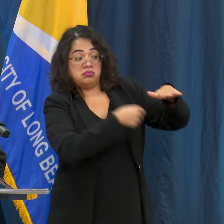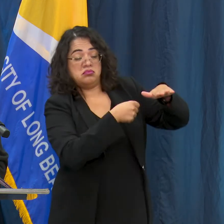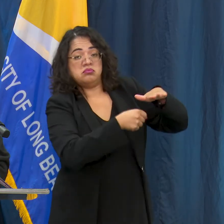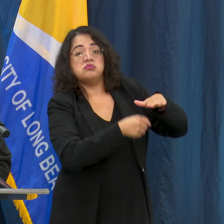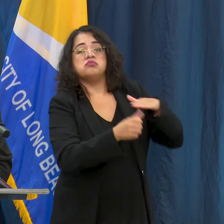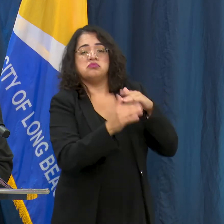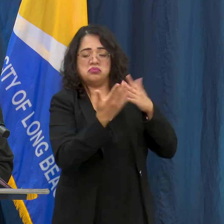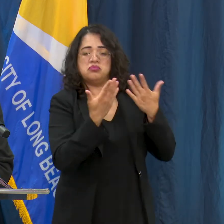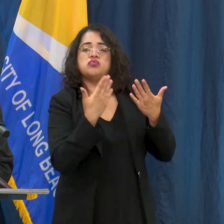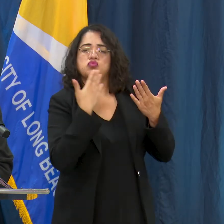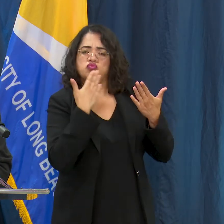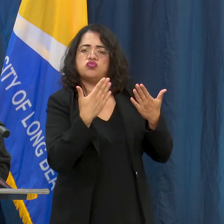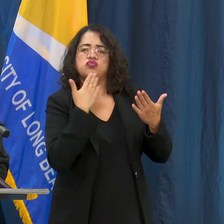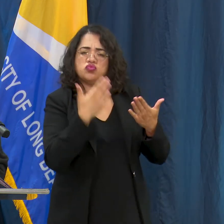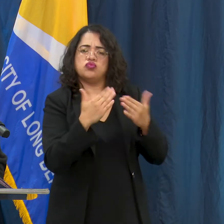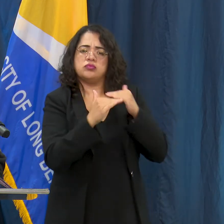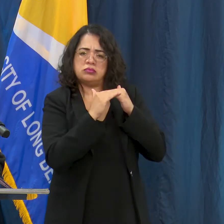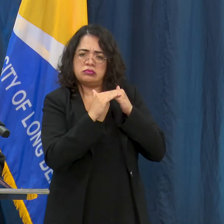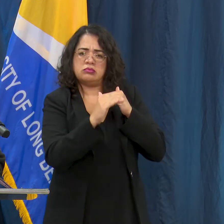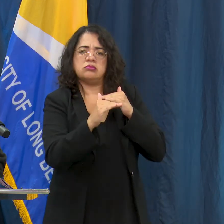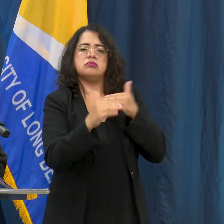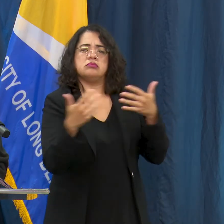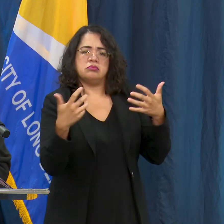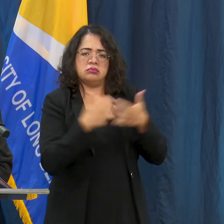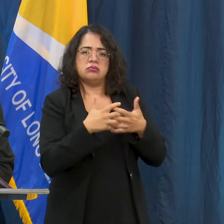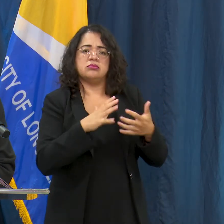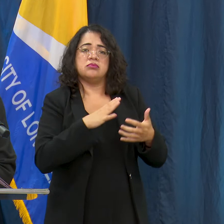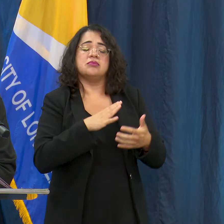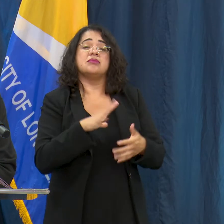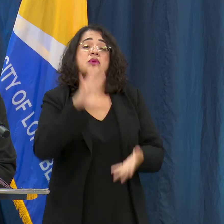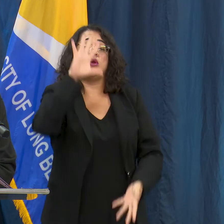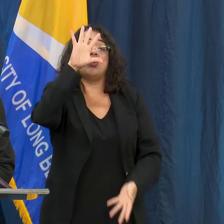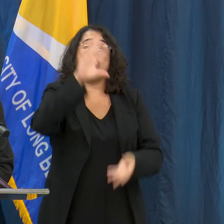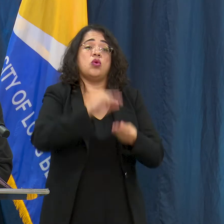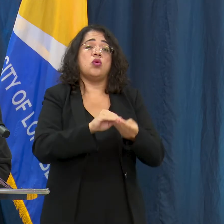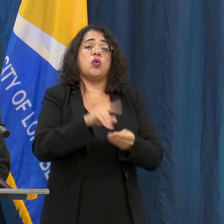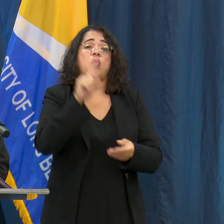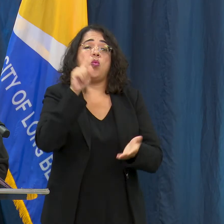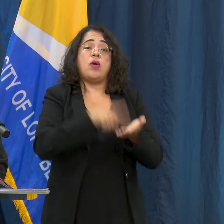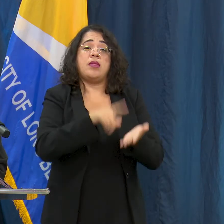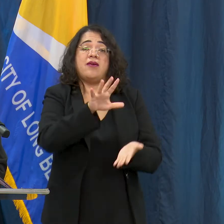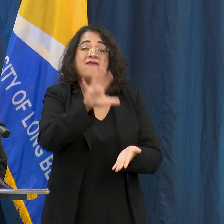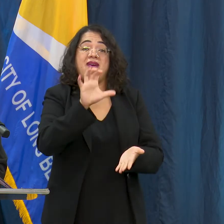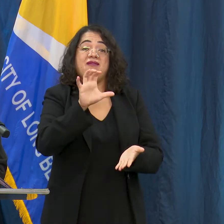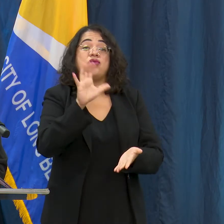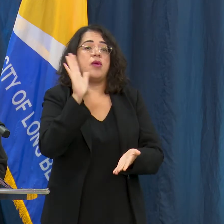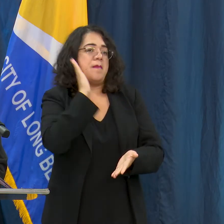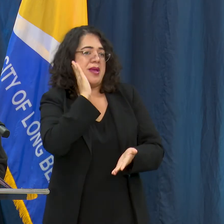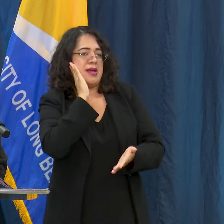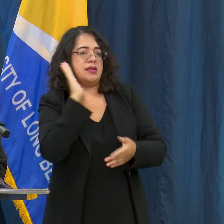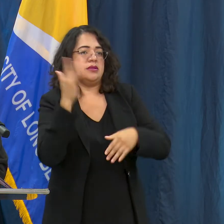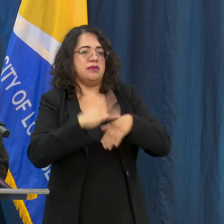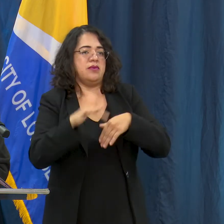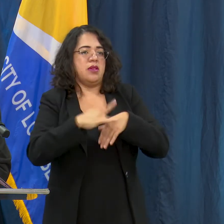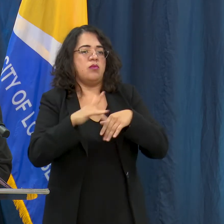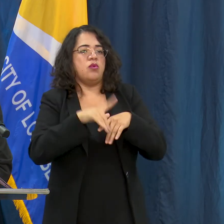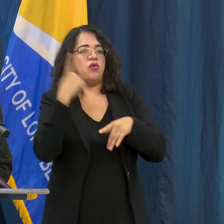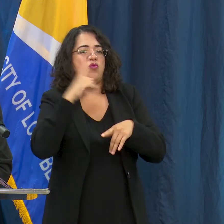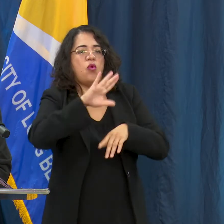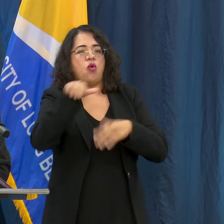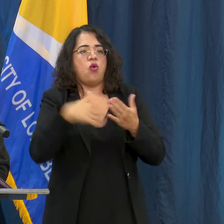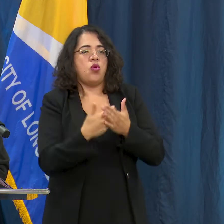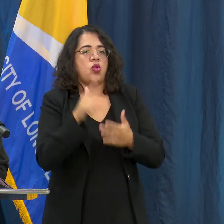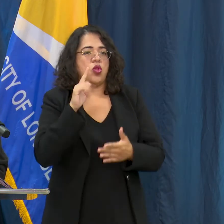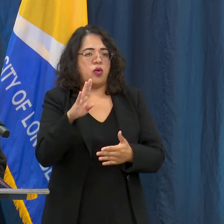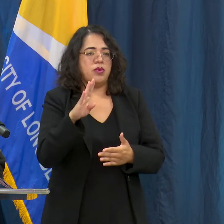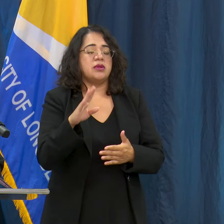hospitalaria continúa siendo estable y adecuada. Tenemos un total de casi 1,500 camas de hospital en toda la ciudad y